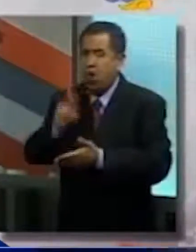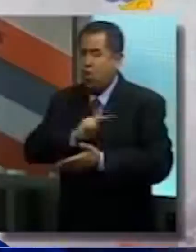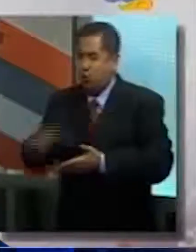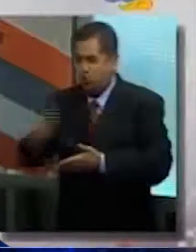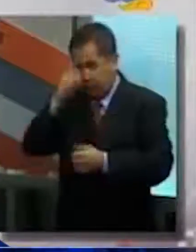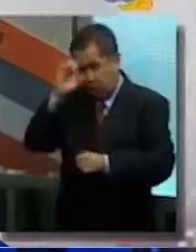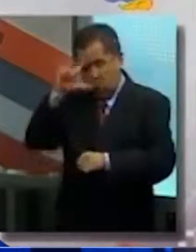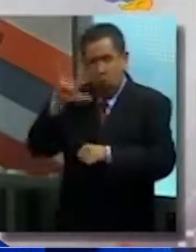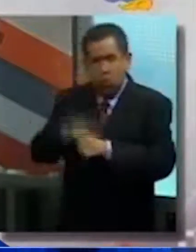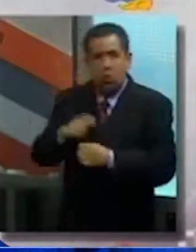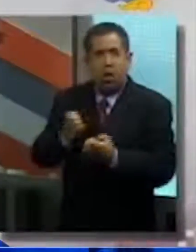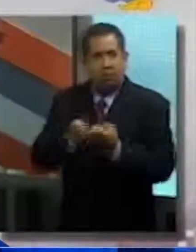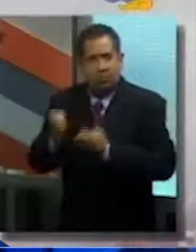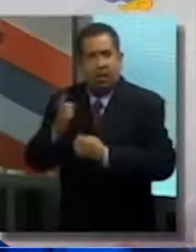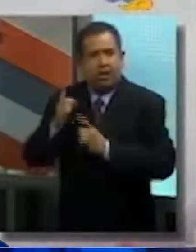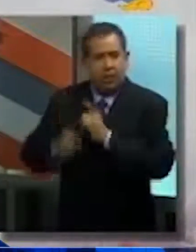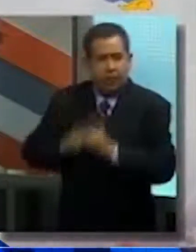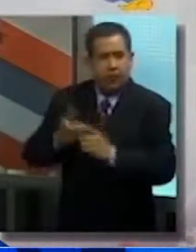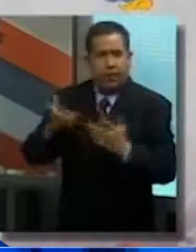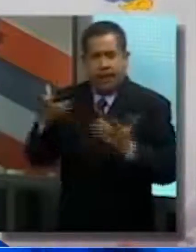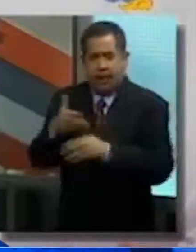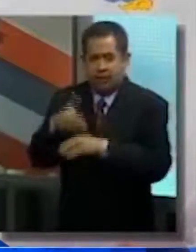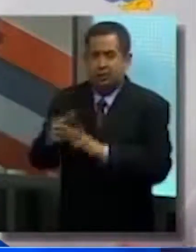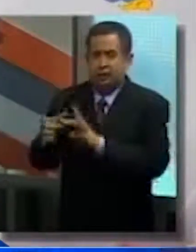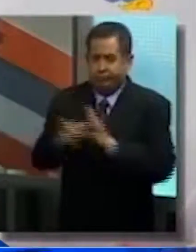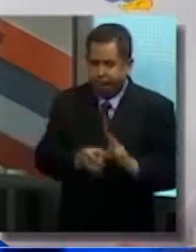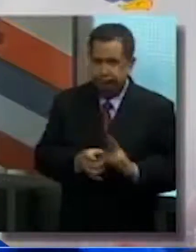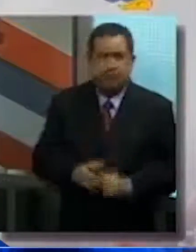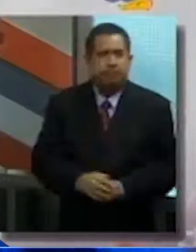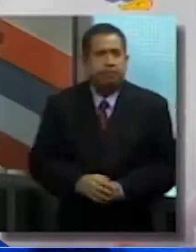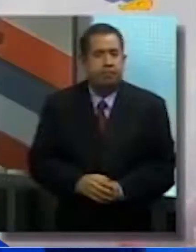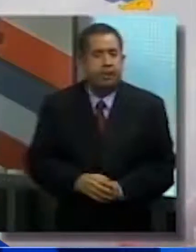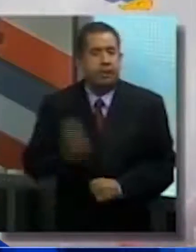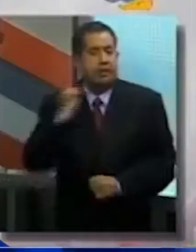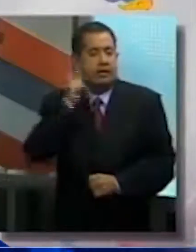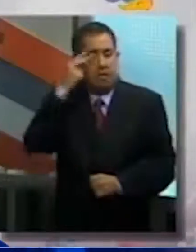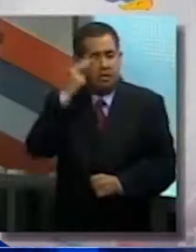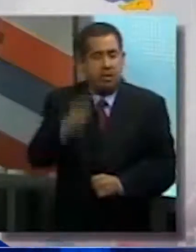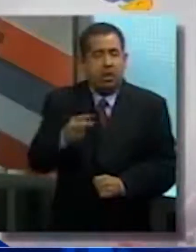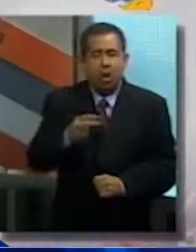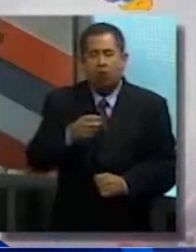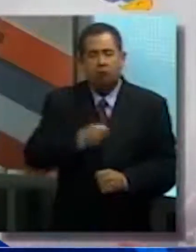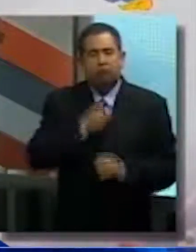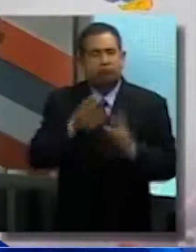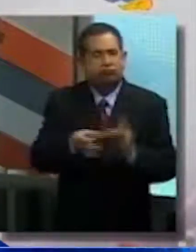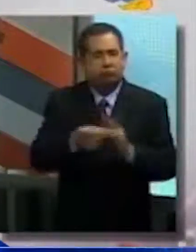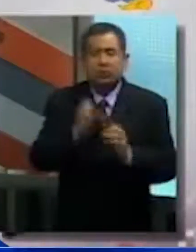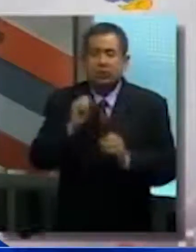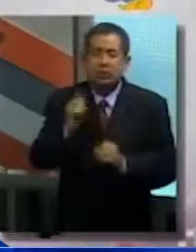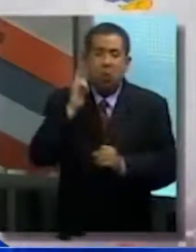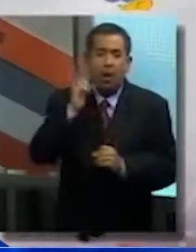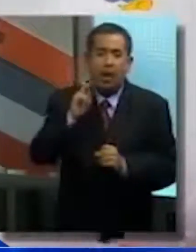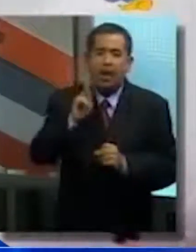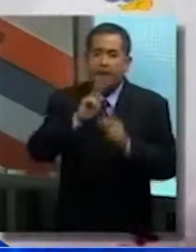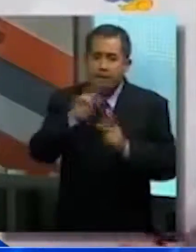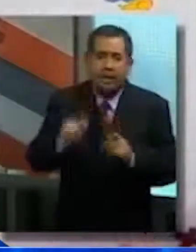cultura física y práctica del deporte. El Senado de la República se pronunció por la solución pacífica, a